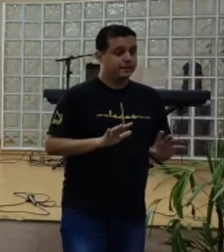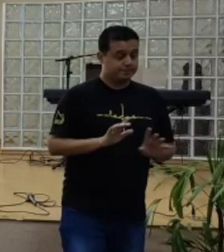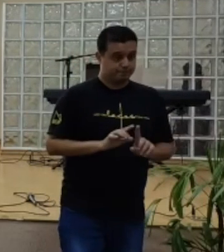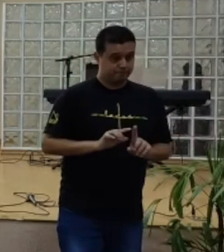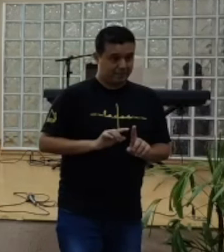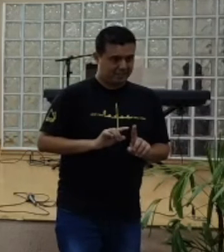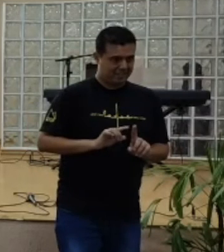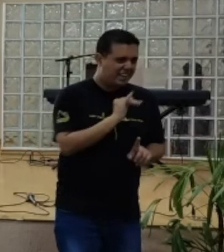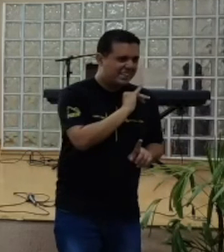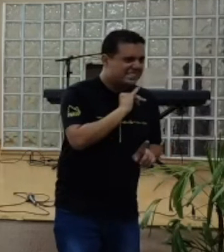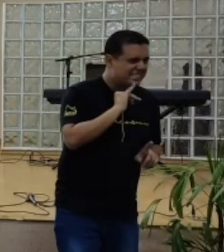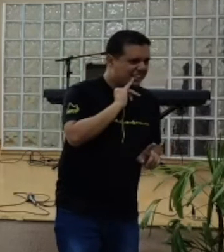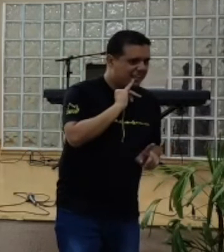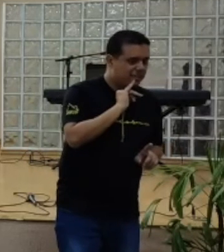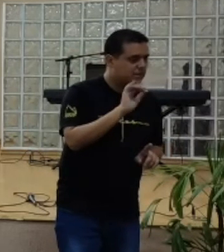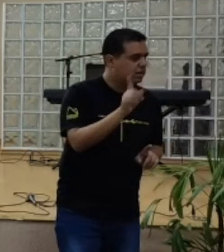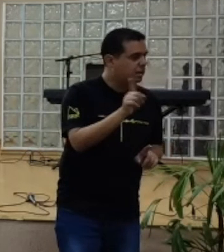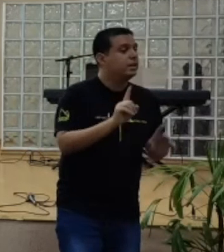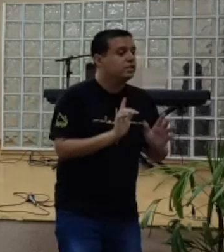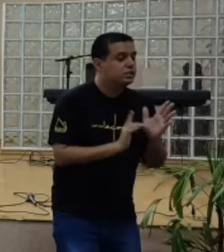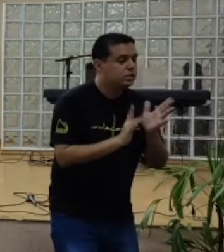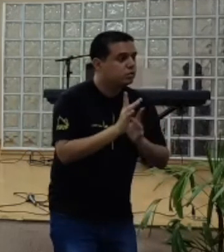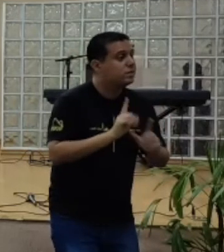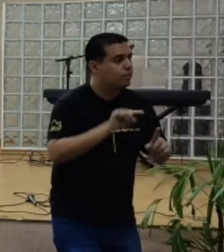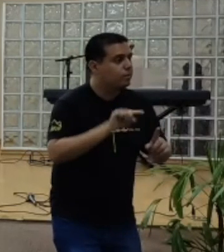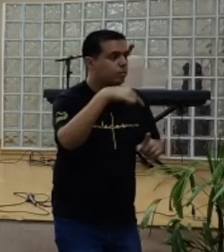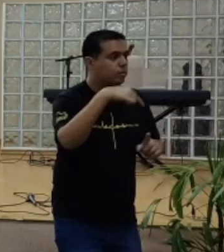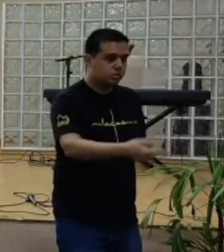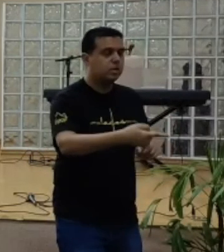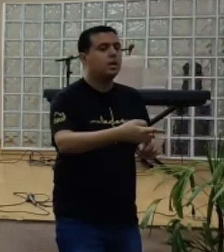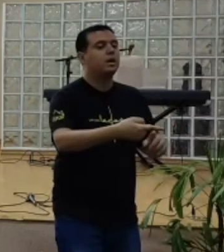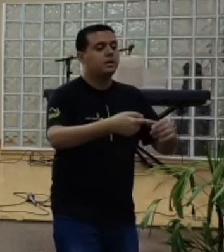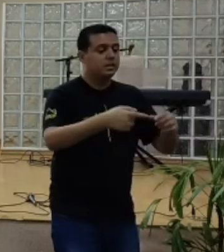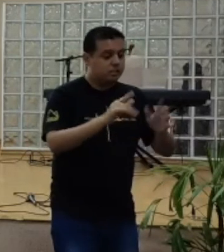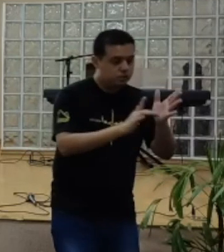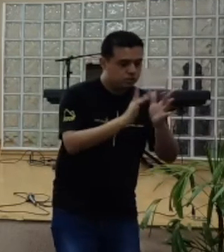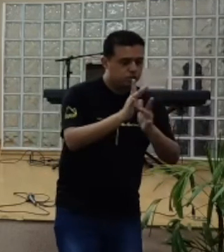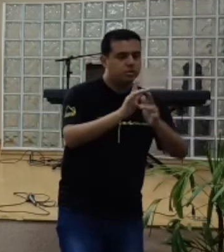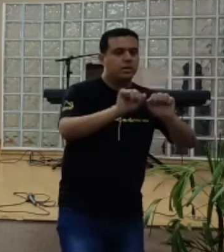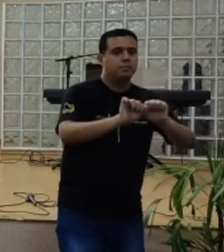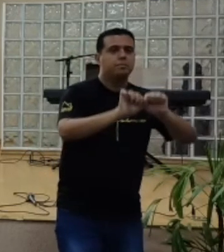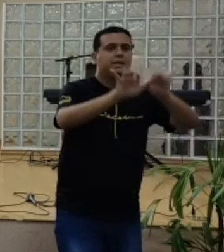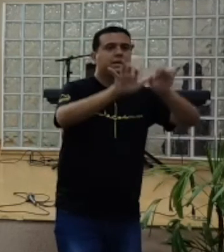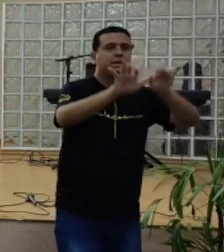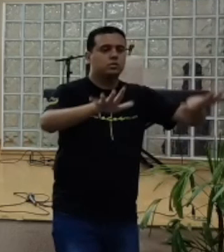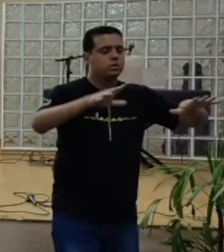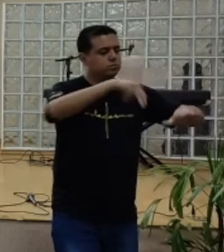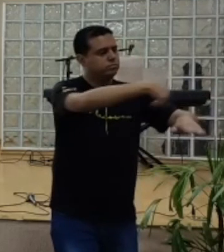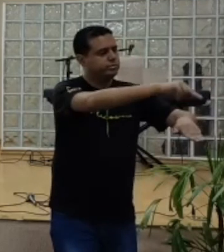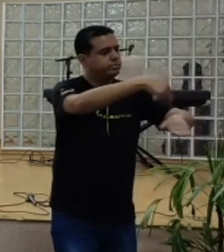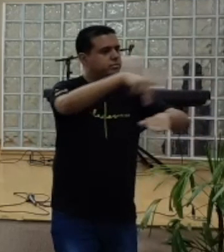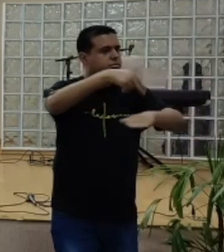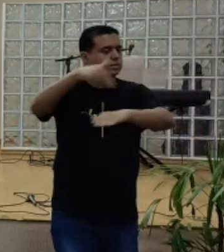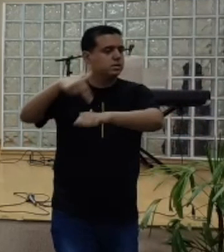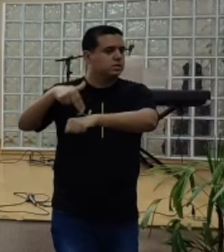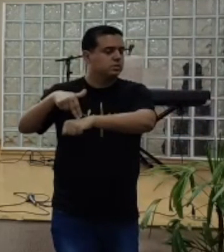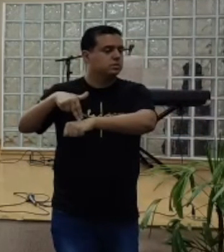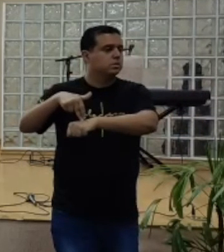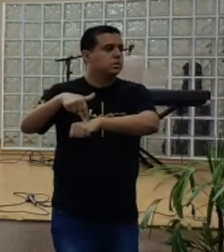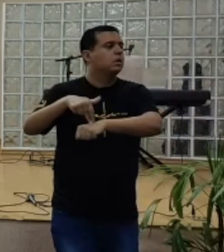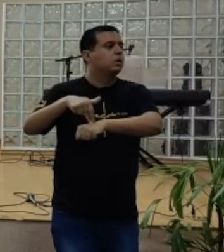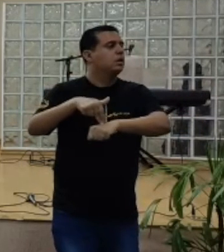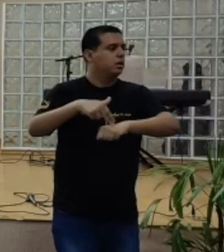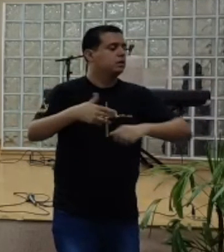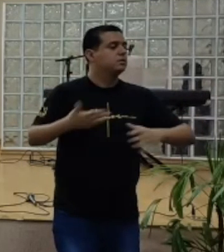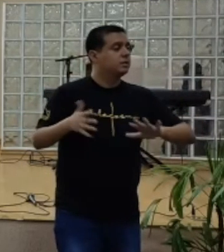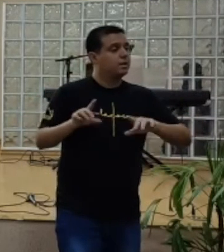Jesus, todas as nações da terra foram abençoadas. Ela aponta também para Jerusalém, mas para aquela Jerusalém da lei, do